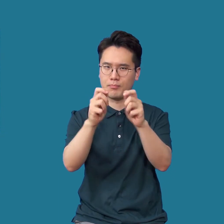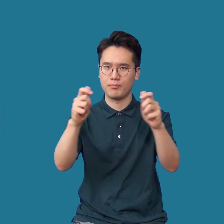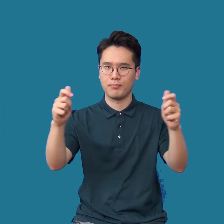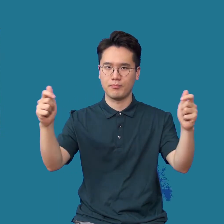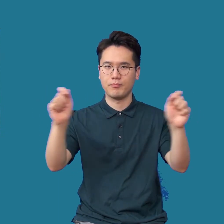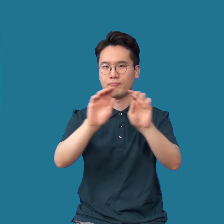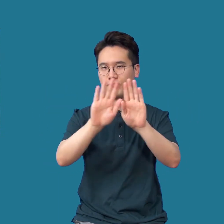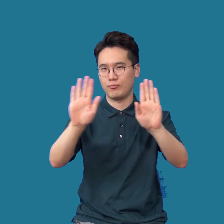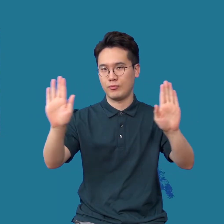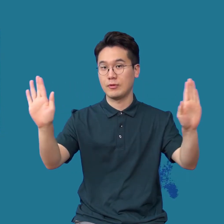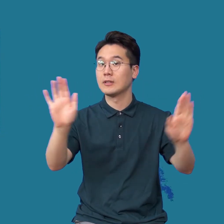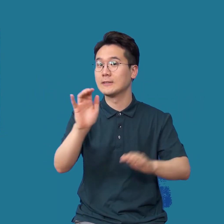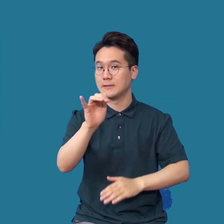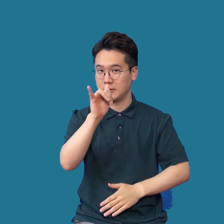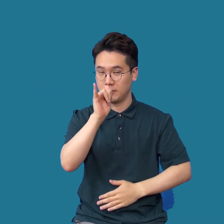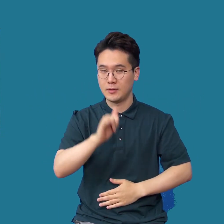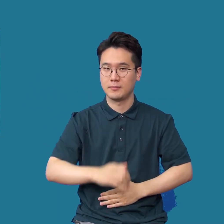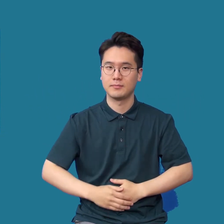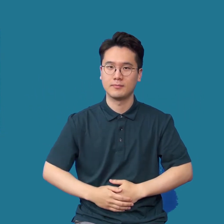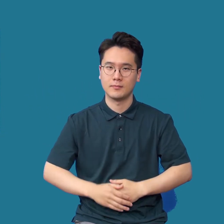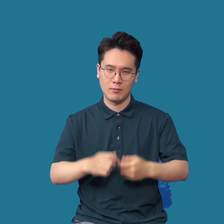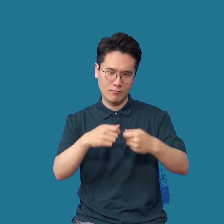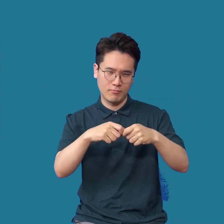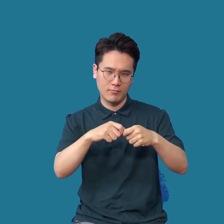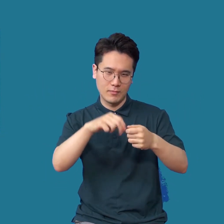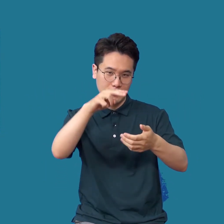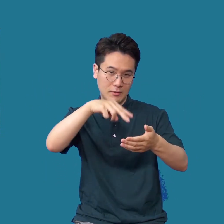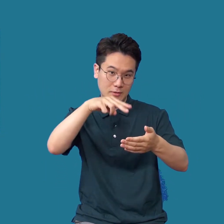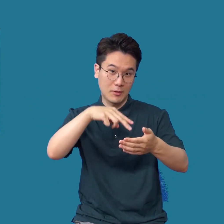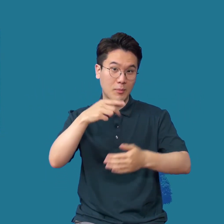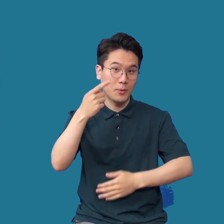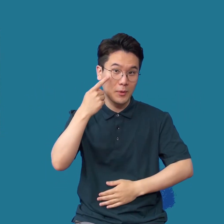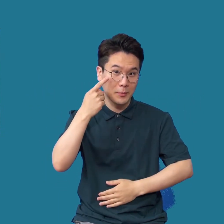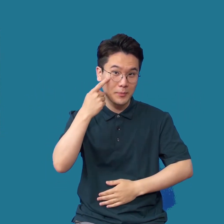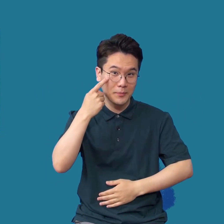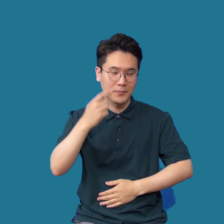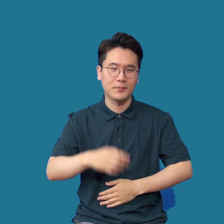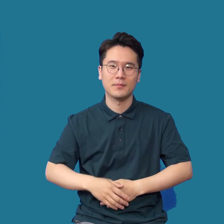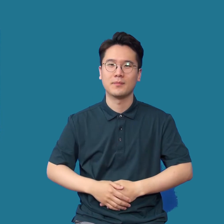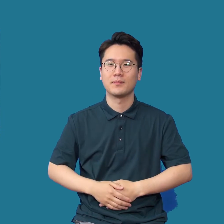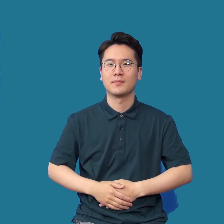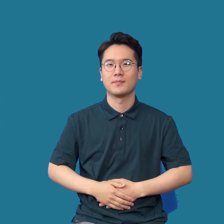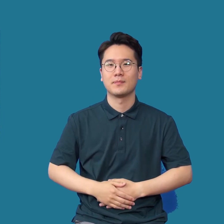자세히 살펴볼까요? 새해 첫 주일부터 빡세게 공부합니다.